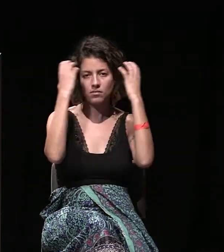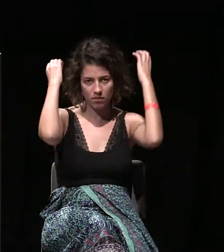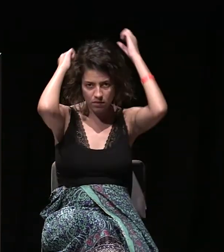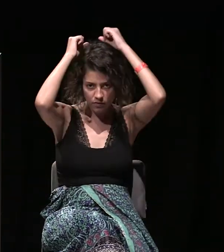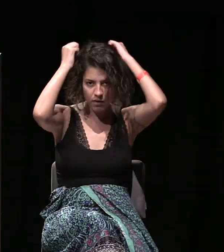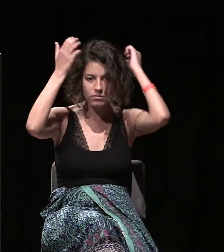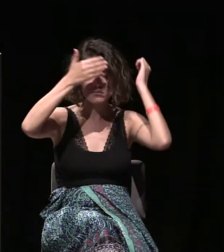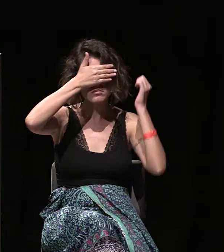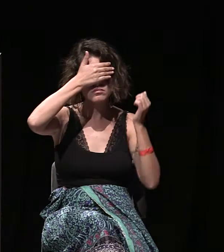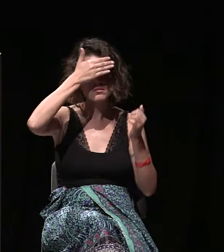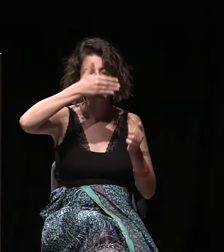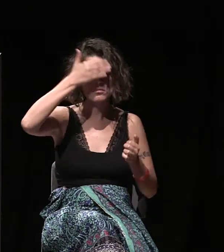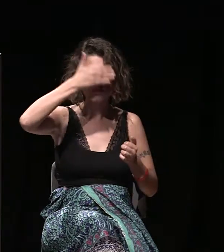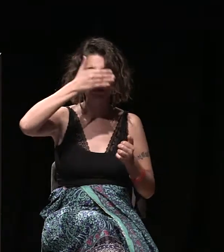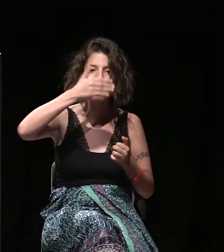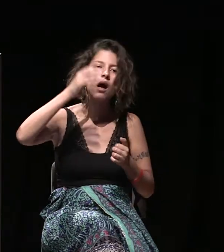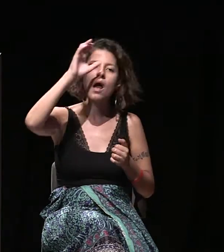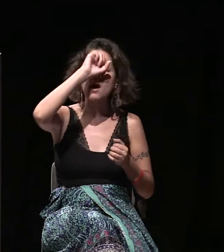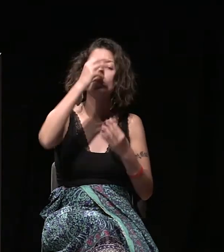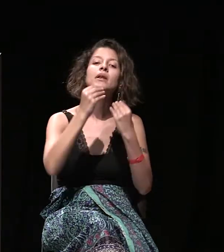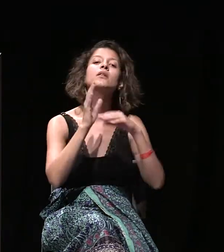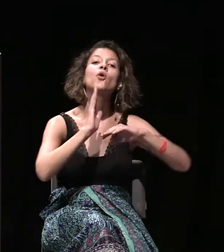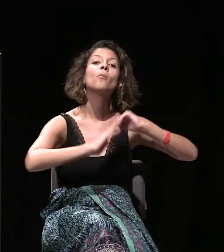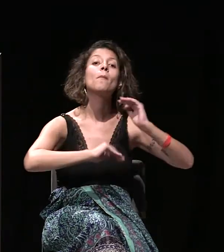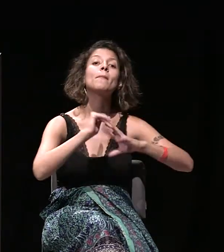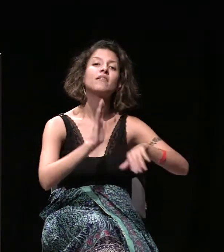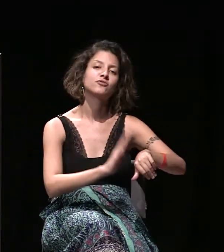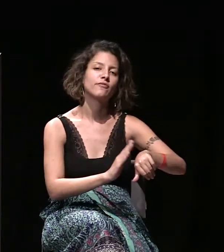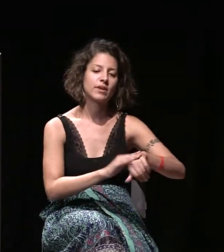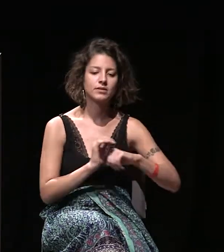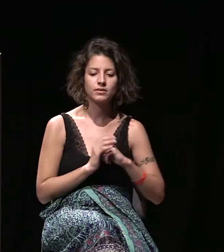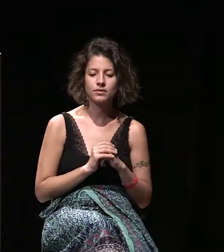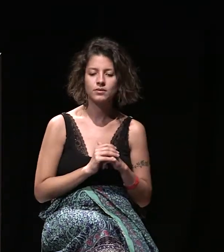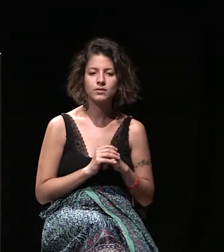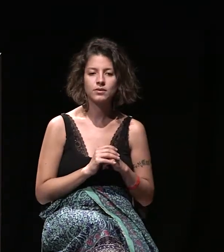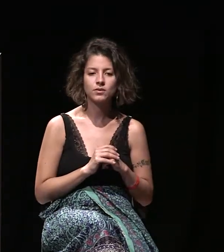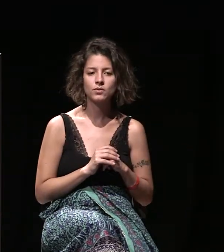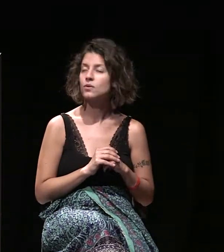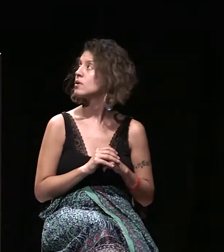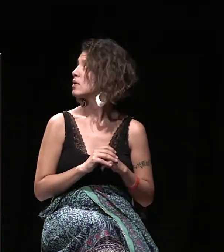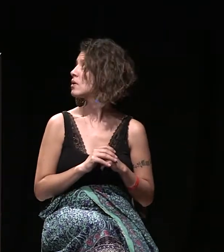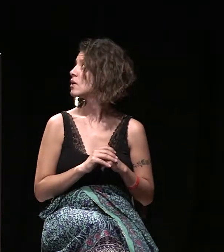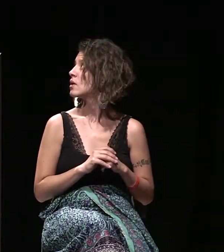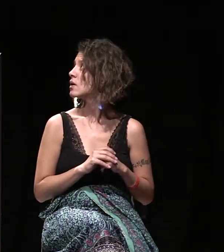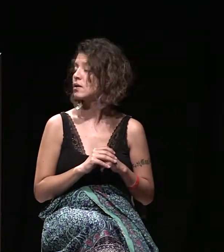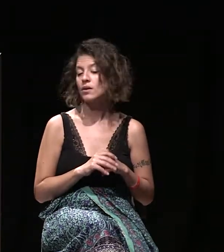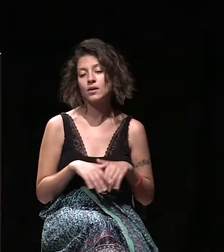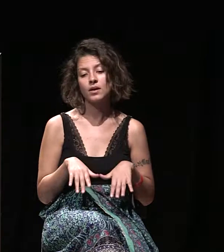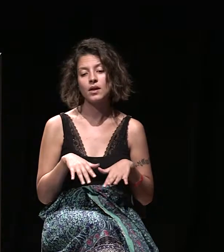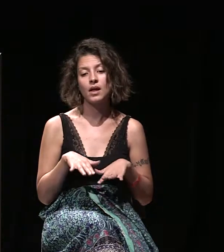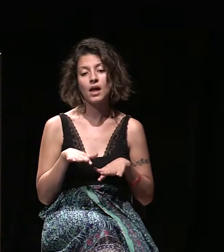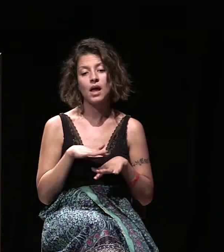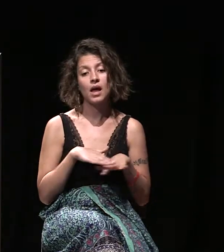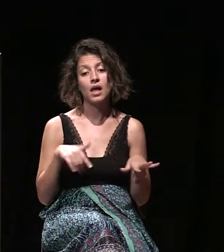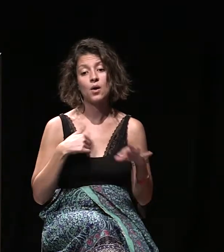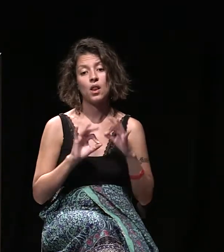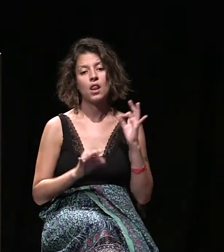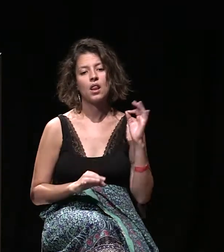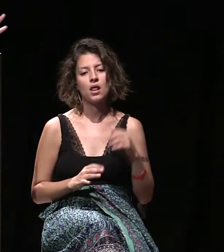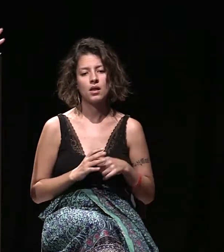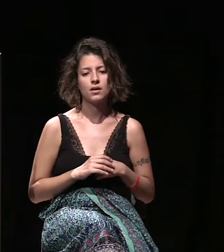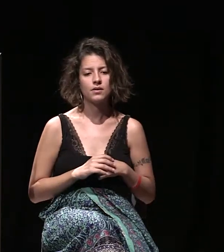eles aprendem a praticar. Ok, já me estão fazendo, acho que me empolguei demais.